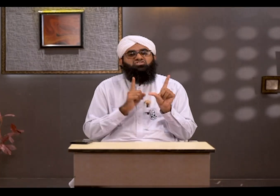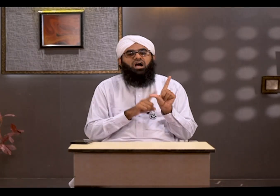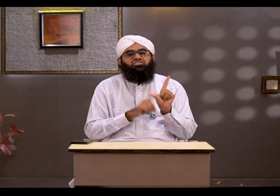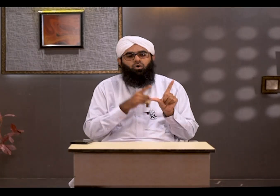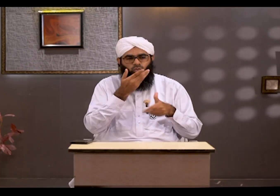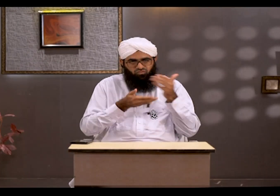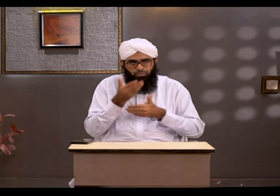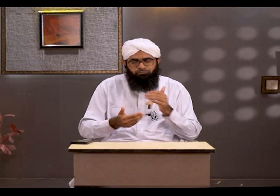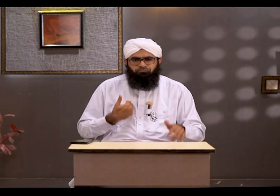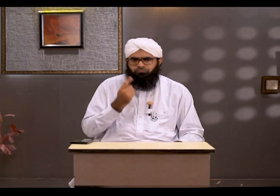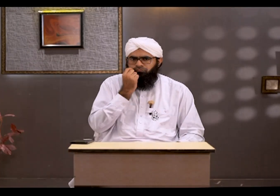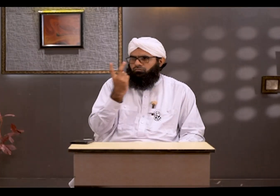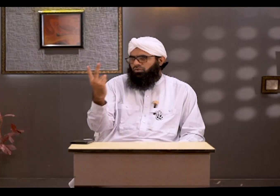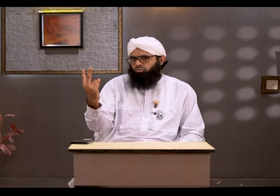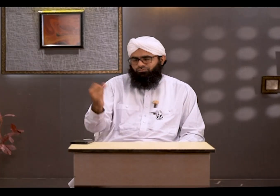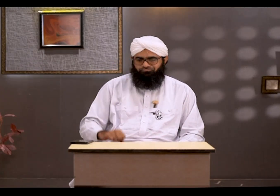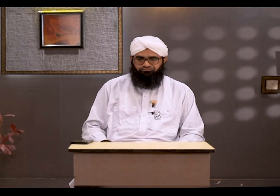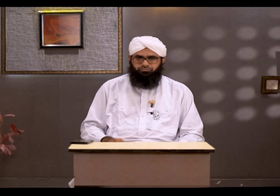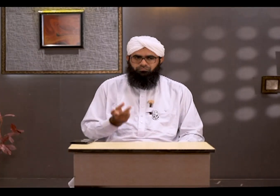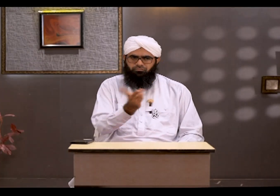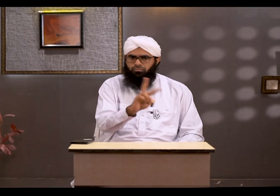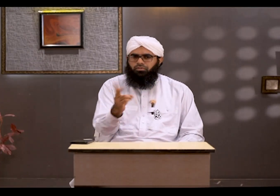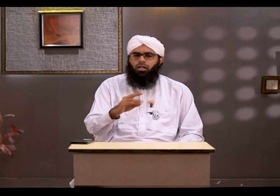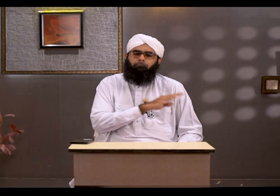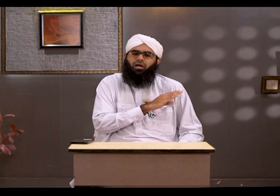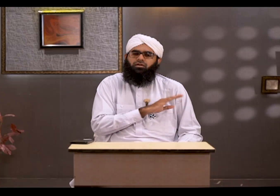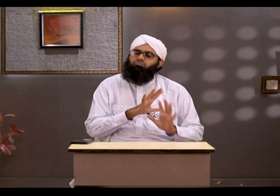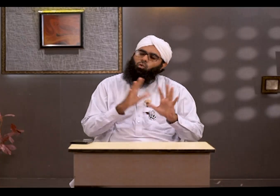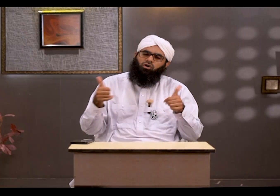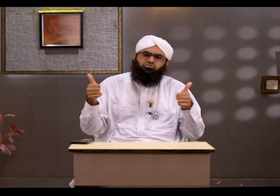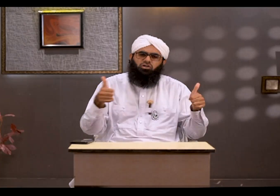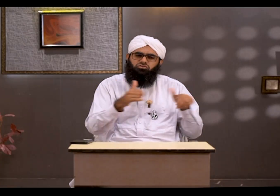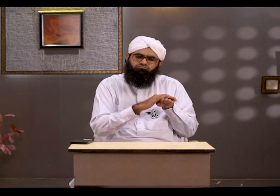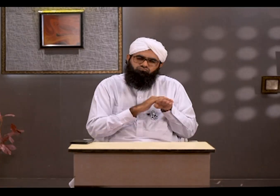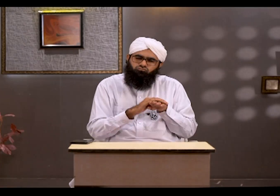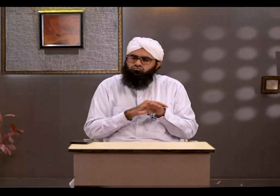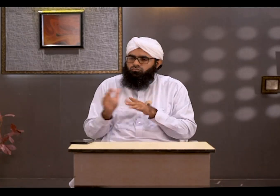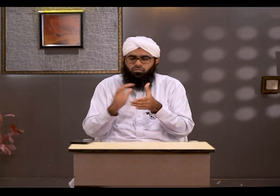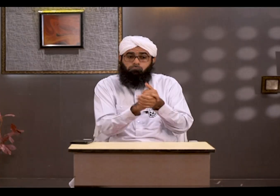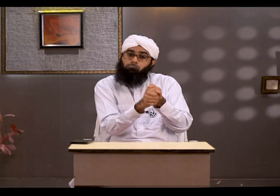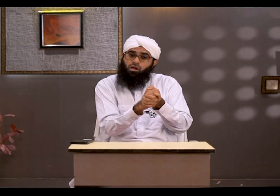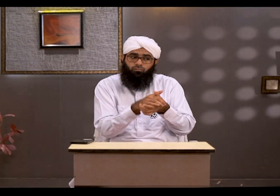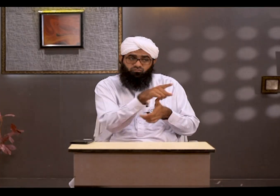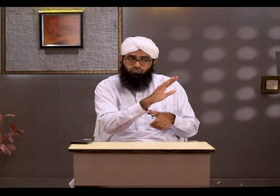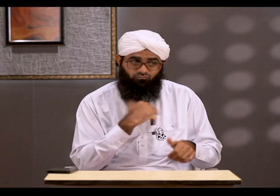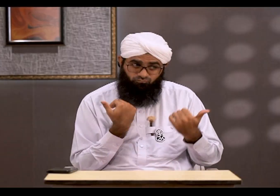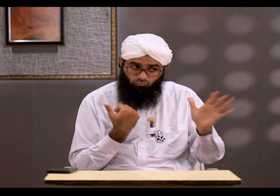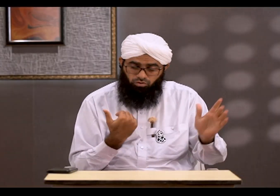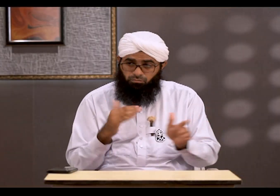کہ 2 آدمیوں کا آپس میں بھائی چارہ تھا۔ انہوں نے ایک دوسرے سے عہد کیا کہ ان میں سے جو پہلے فوت ہوگا وہ مرنے کے